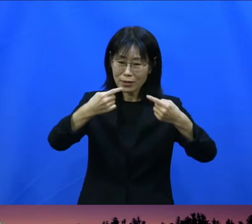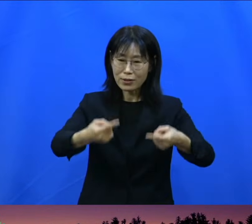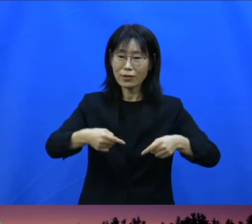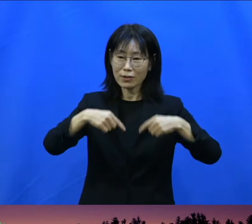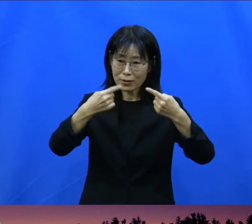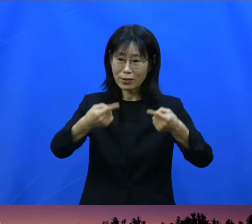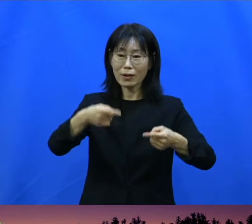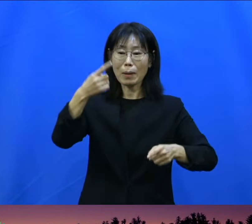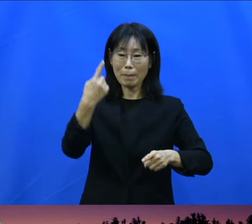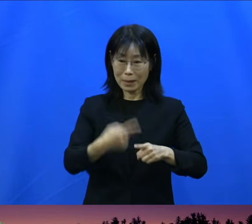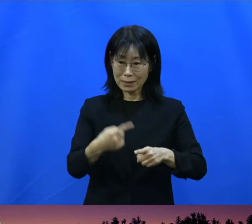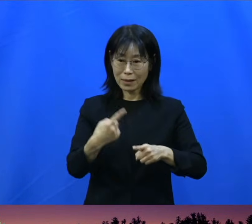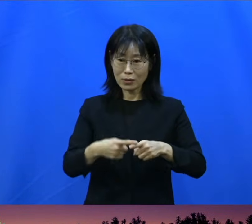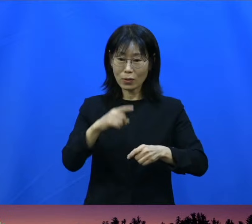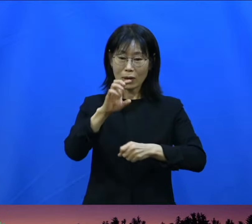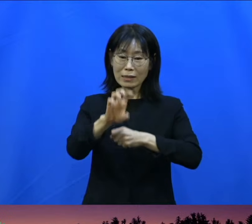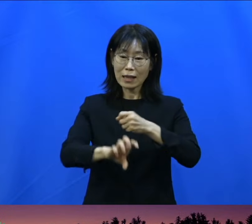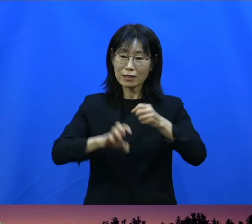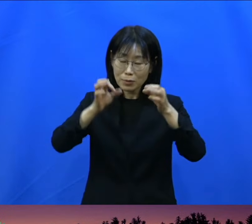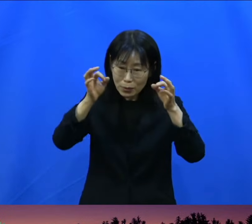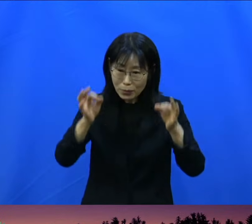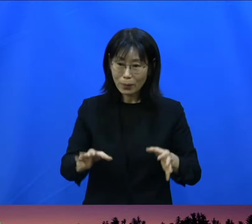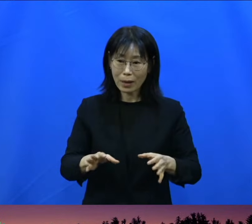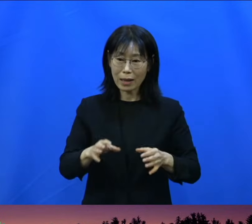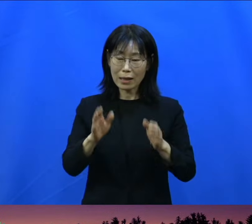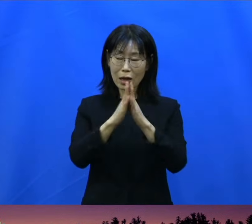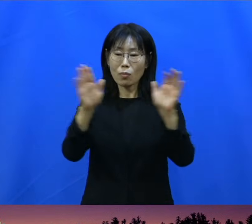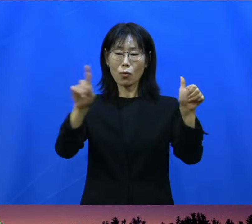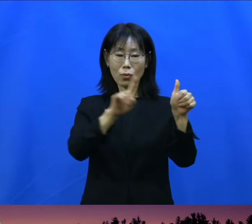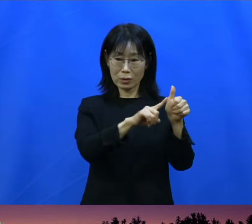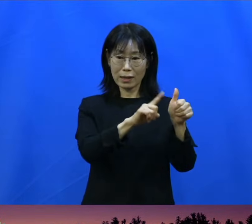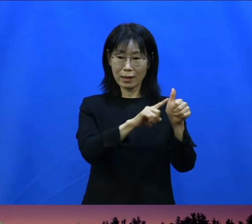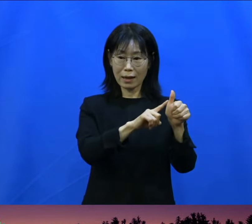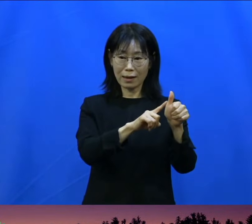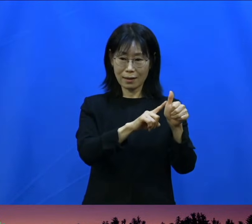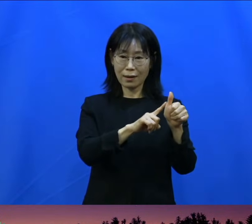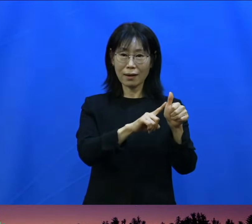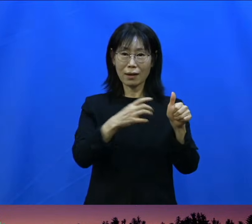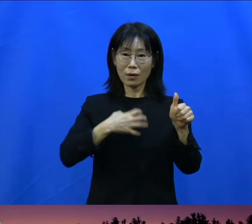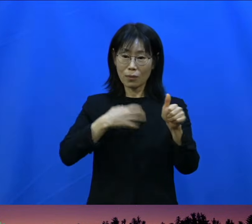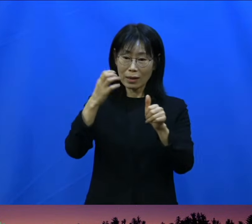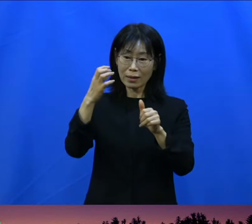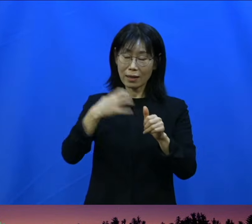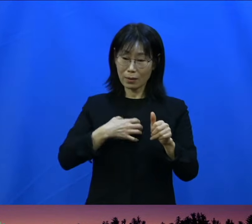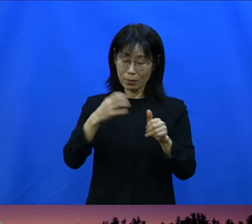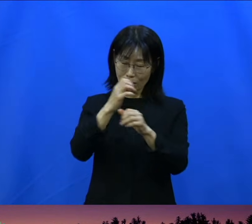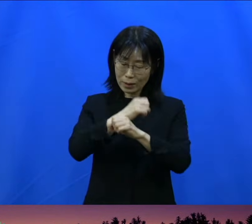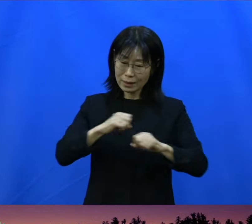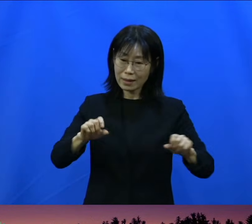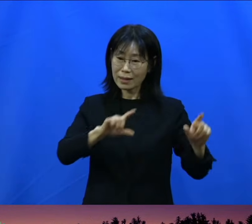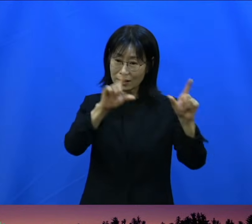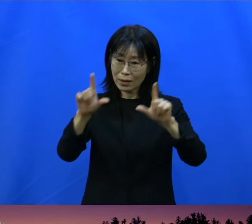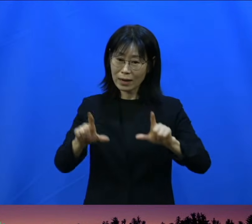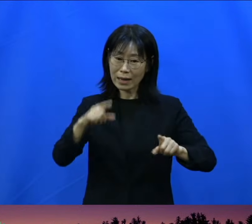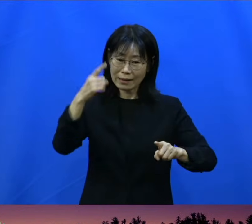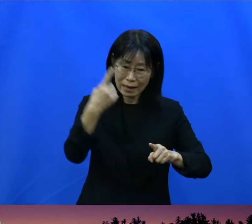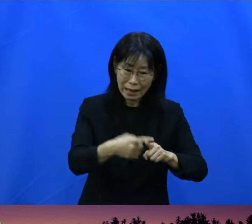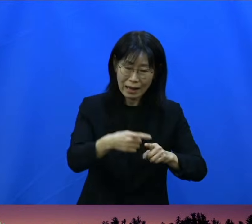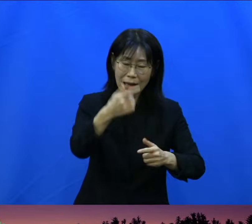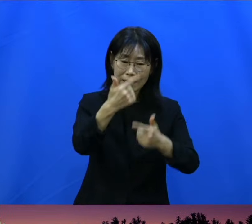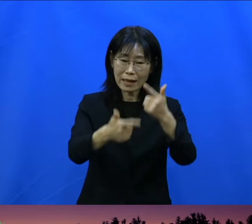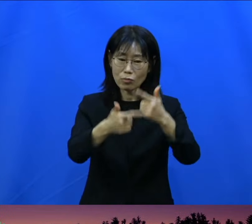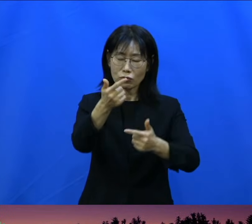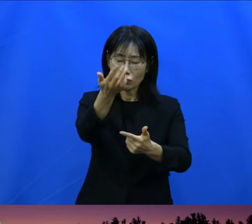그 순간이 그 모세의 인생을 완전히 뒤집어 놓은 거죠. 근데 그게 오늘도 마찬가지예요.